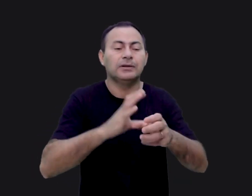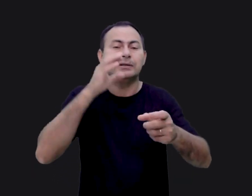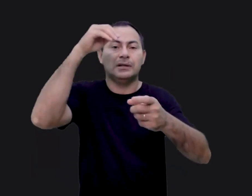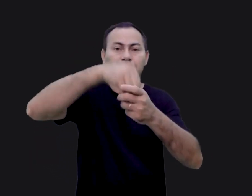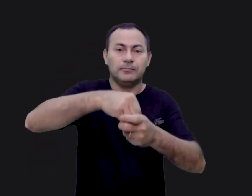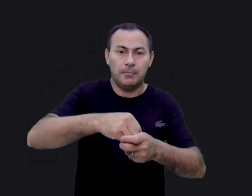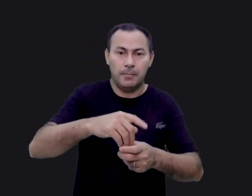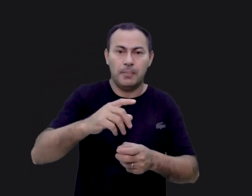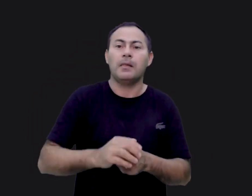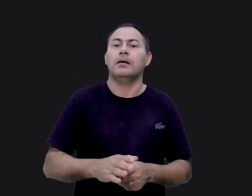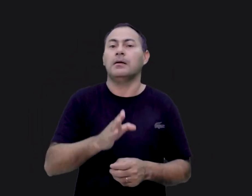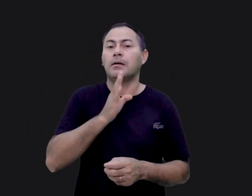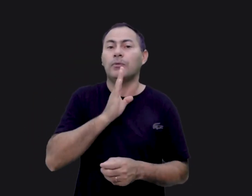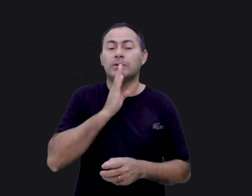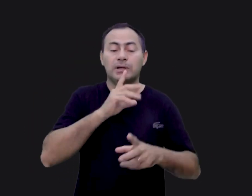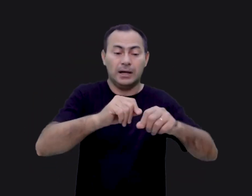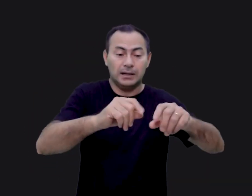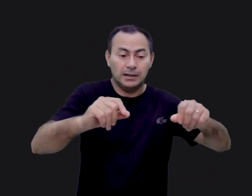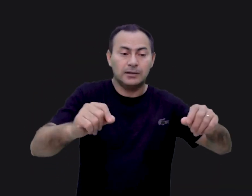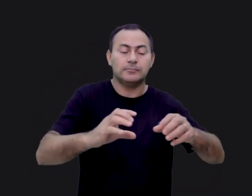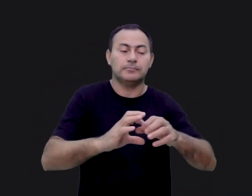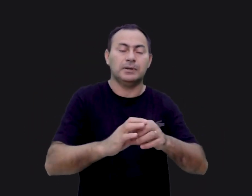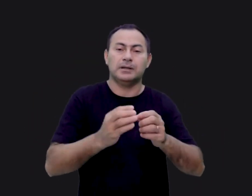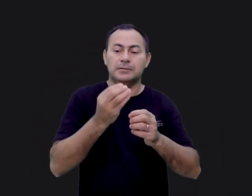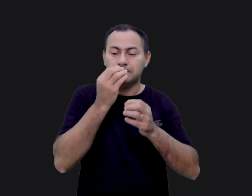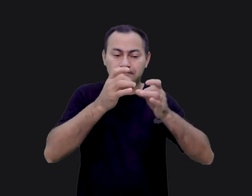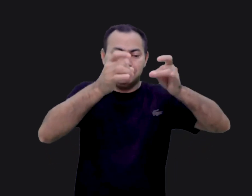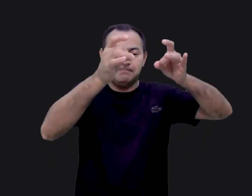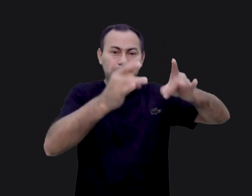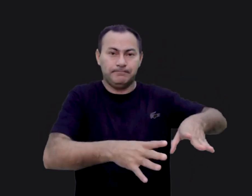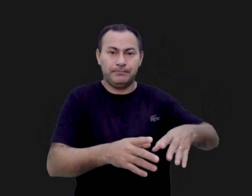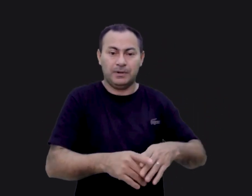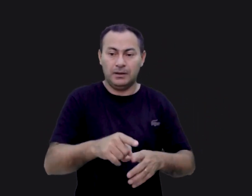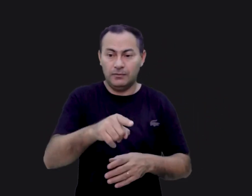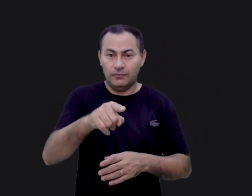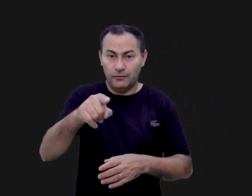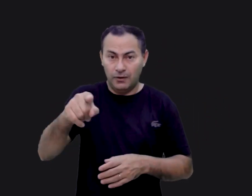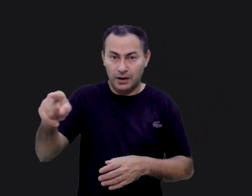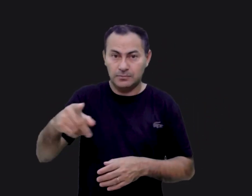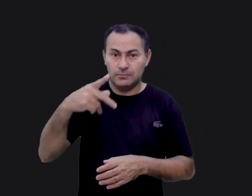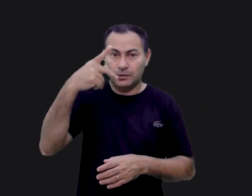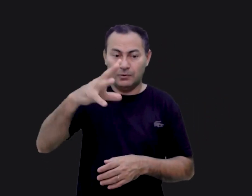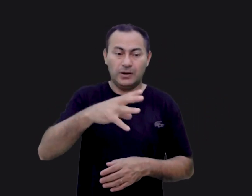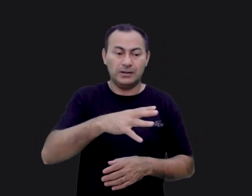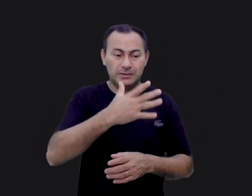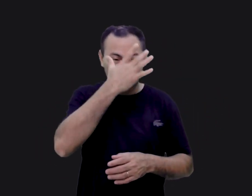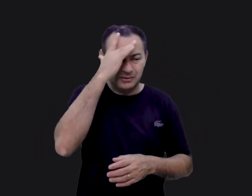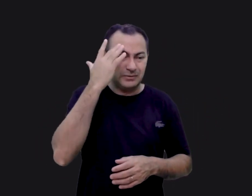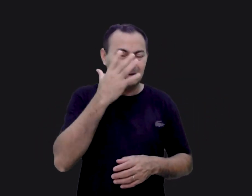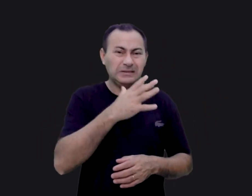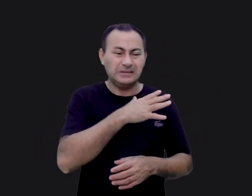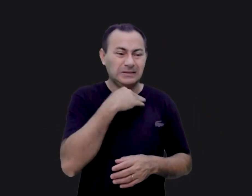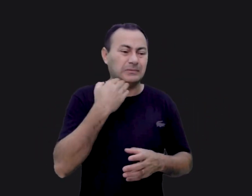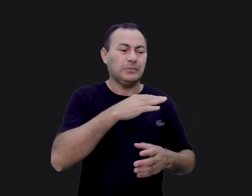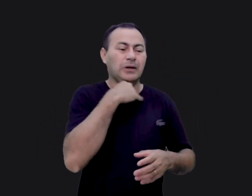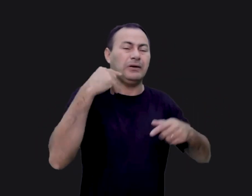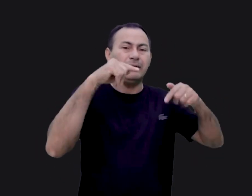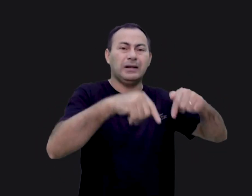introduzirei nela, e eles conhecerão a terra que desprezastes. Quanto a vós, porém, os vossos cadáveres cairão nesse